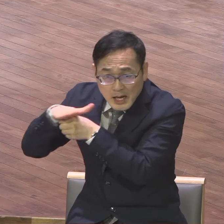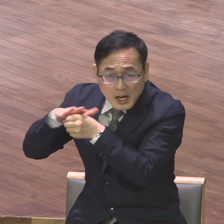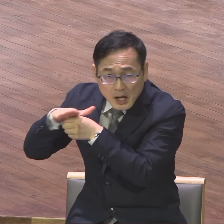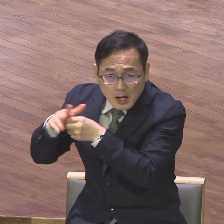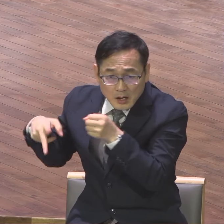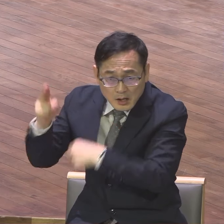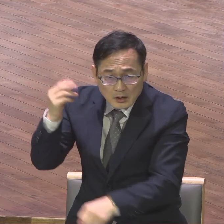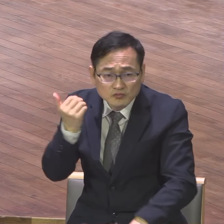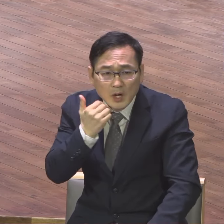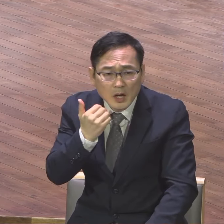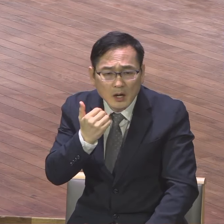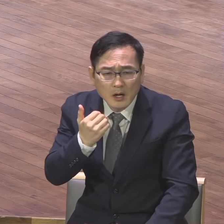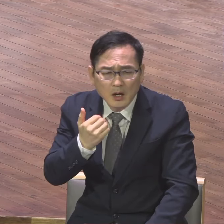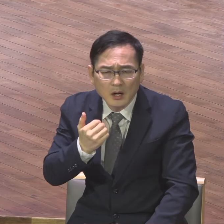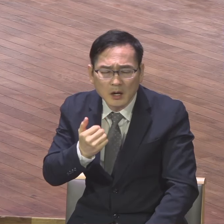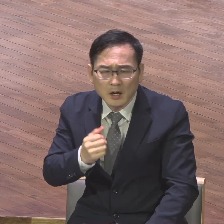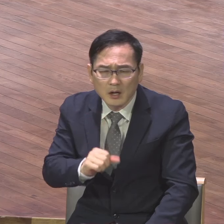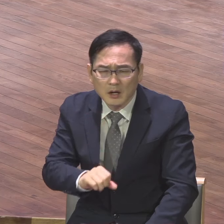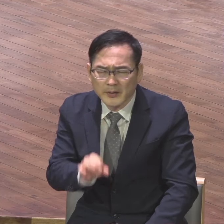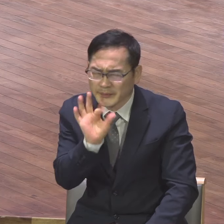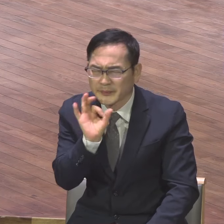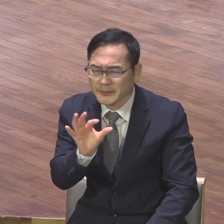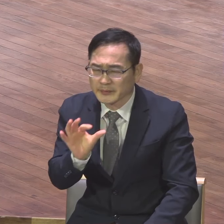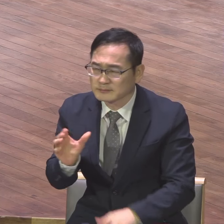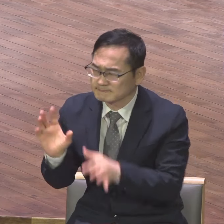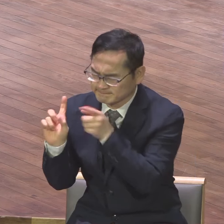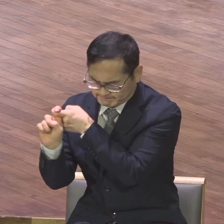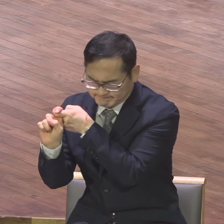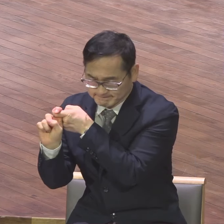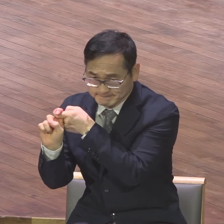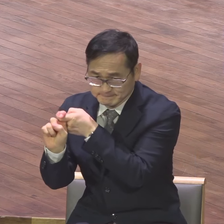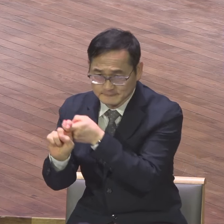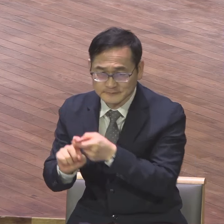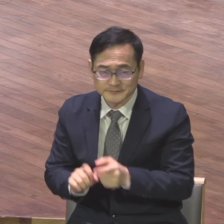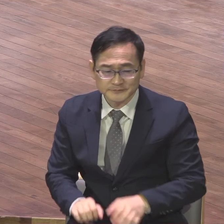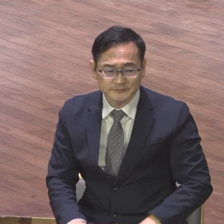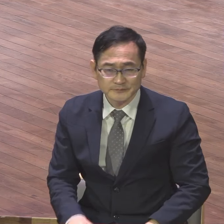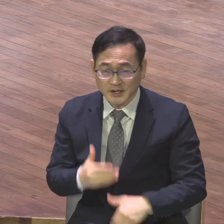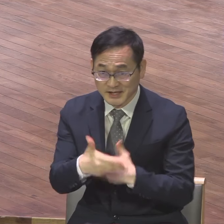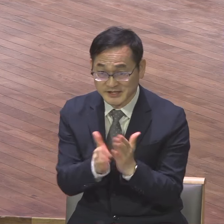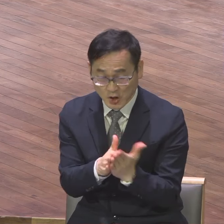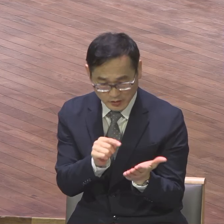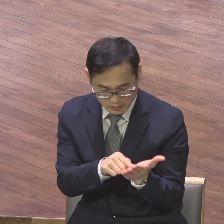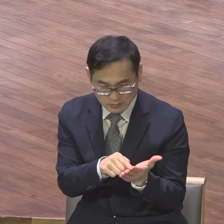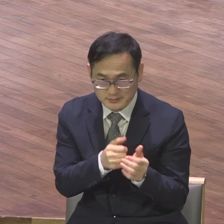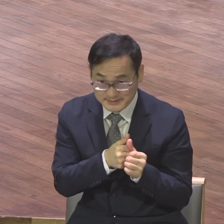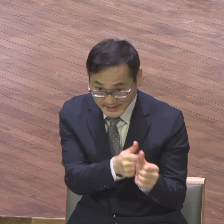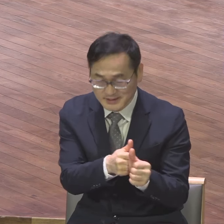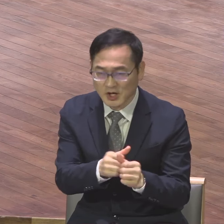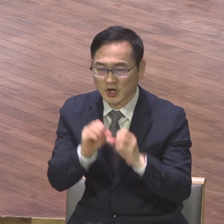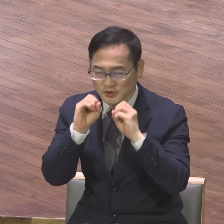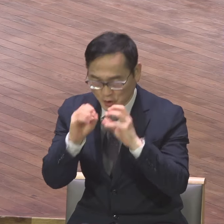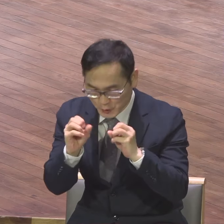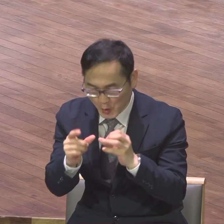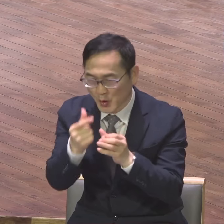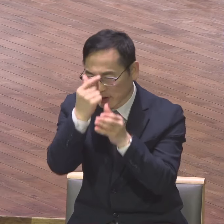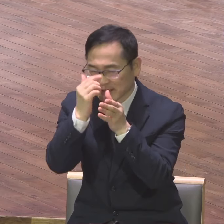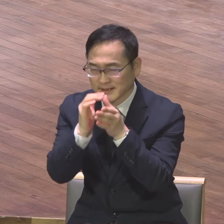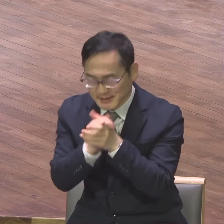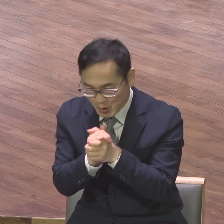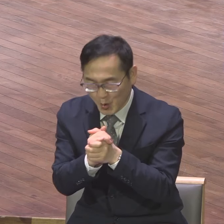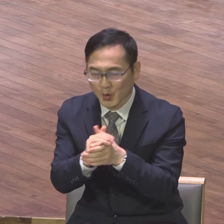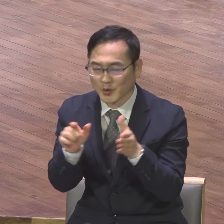끊어요. 그래서 우리는 주님 앞에 서는 그날까지 이 성경적 전도, 성경적 기도, 성경적